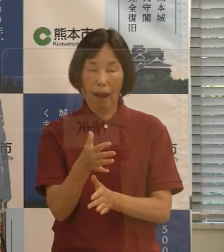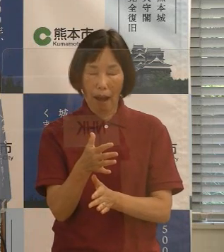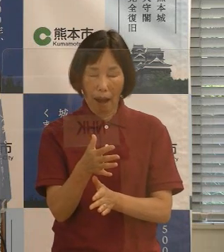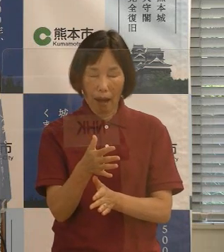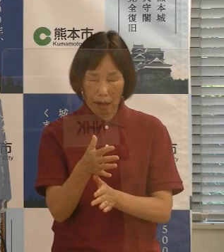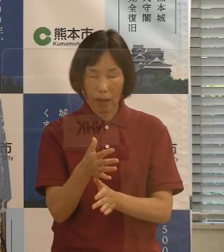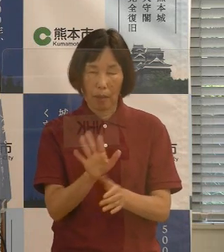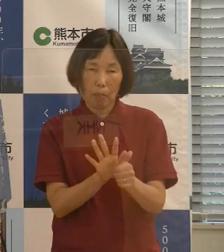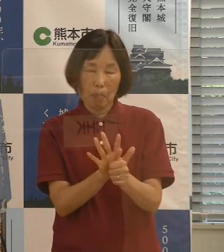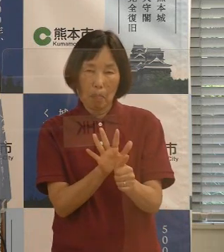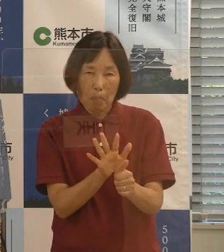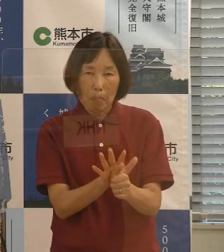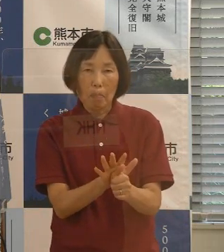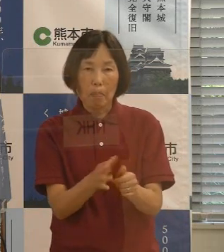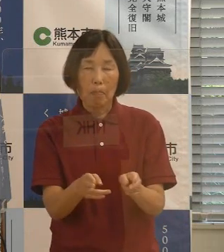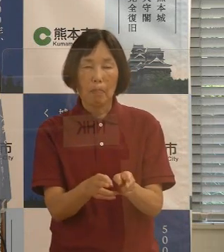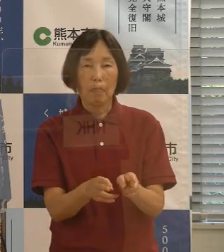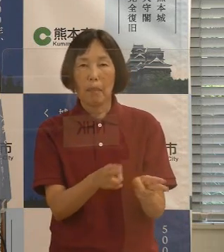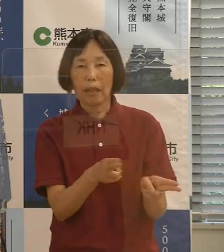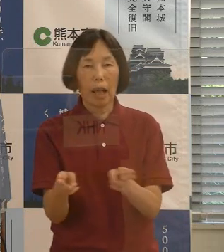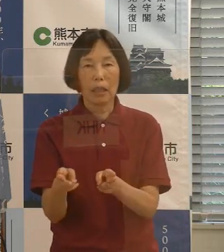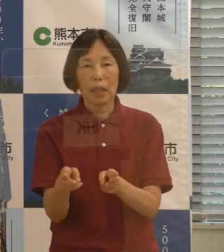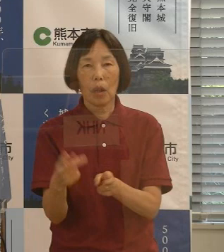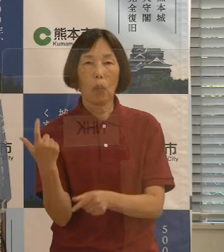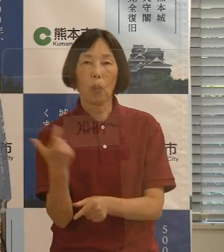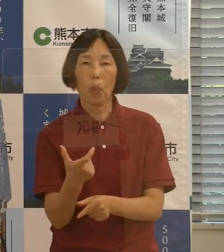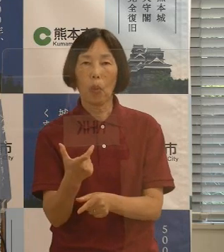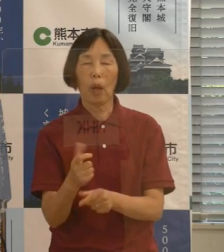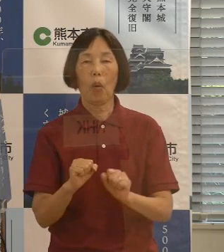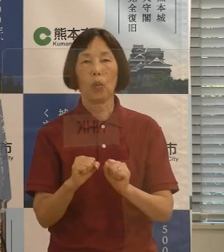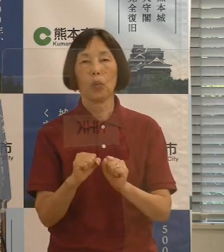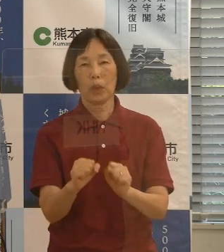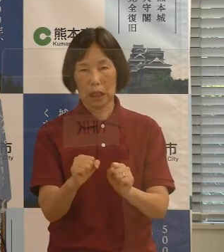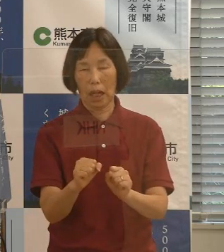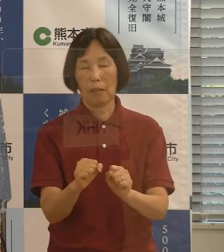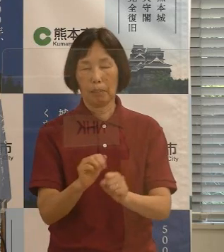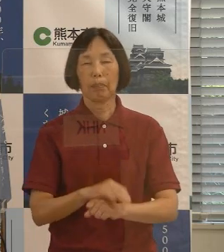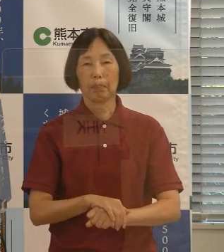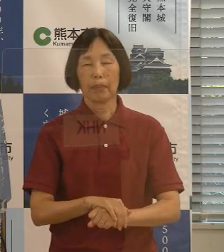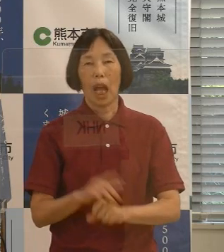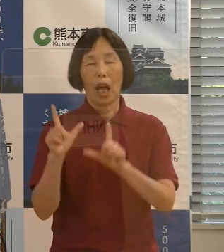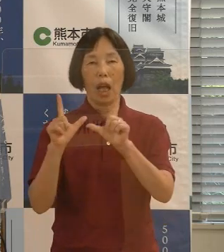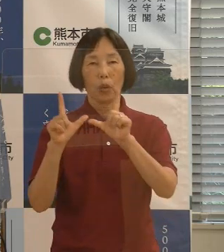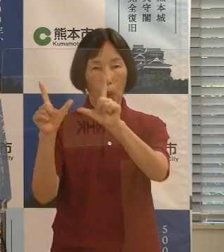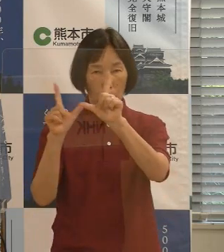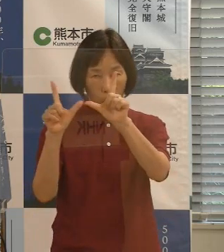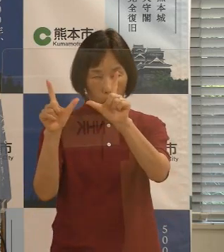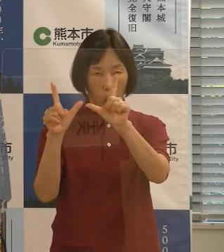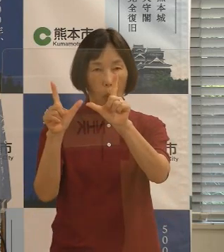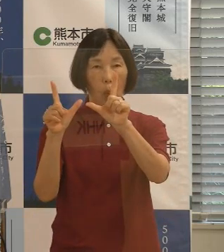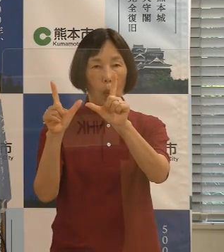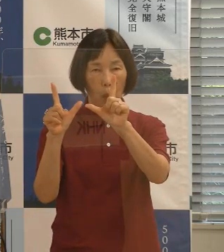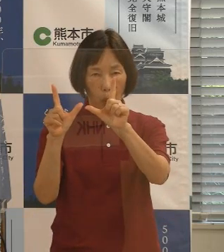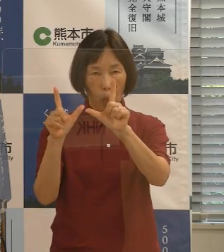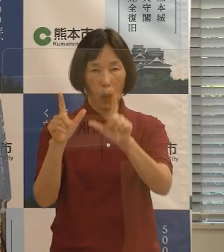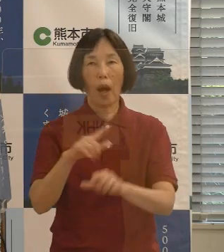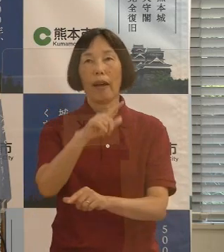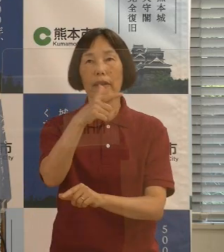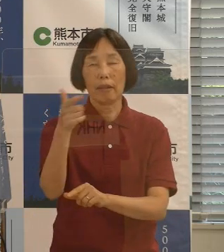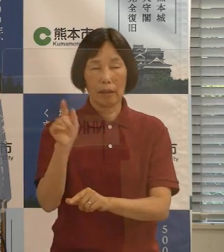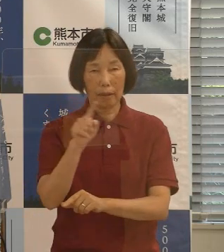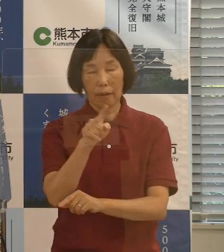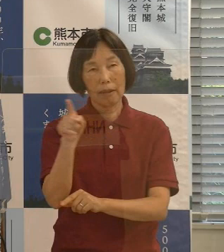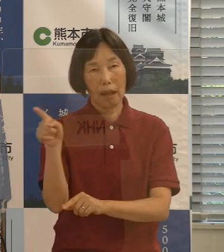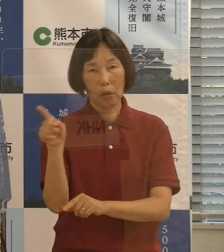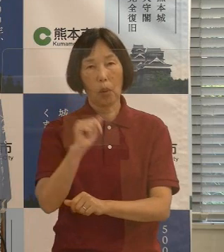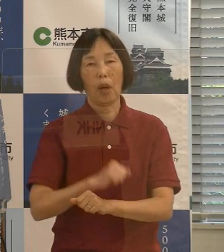配置をするということにしたということであります。で、まあ、東京でありますとかですね、そういった感染が爆発をし